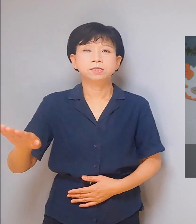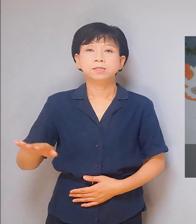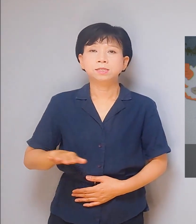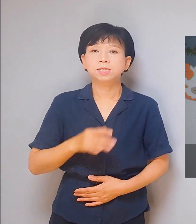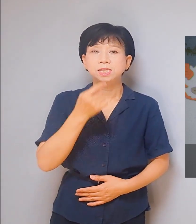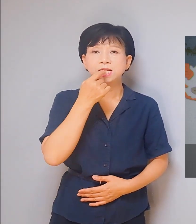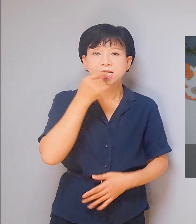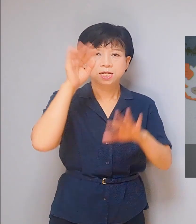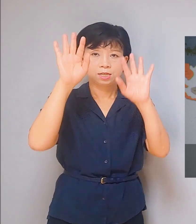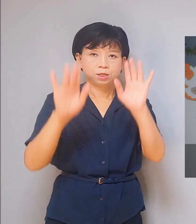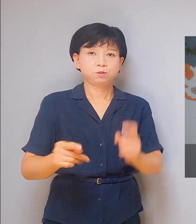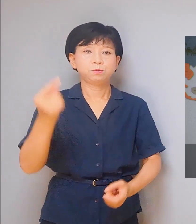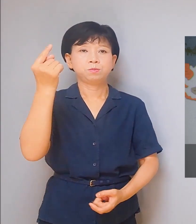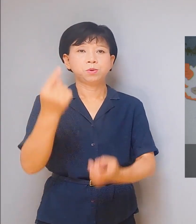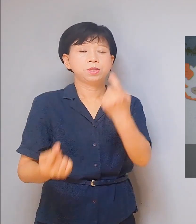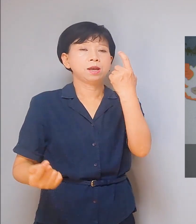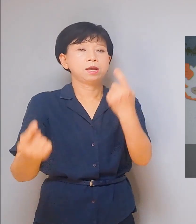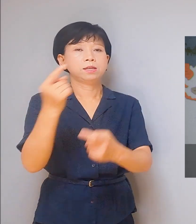우리를